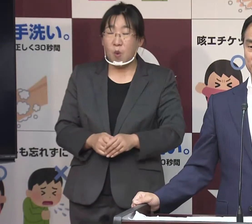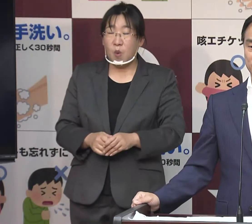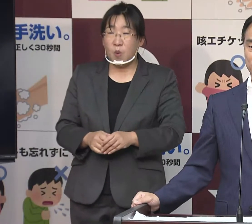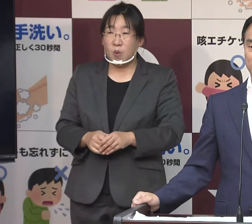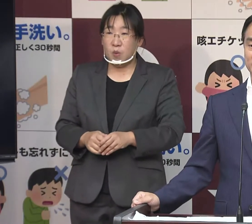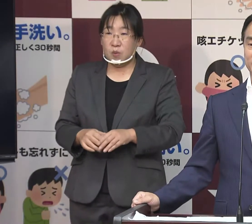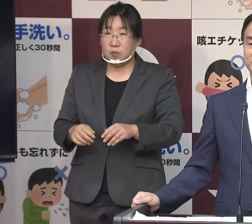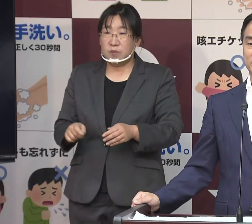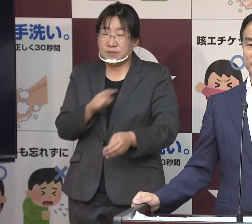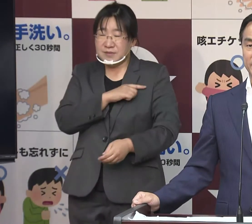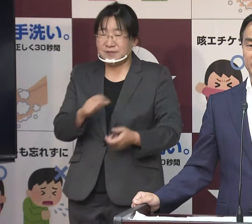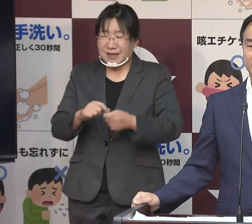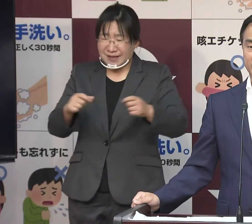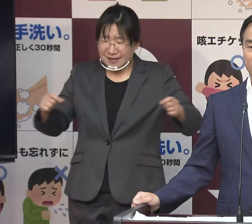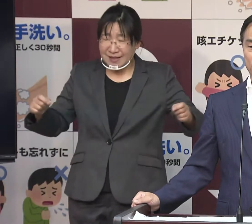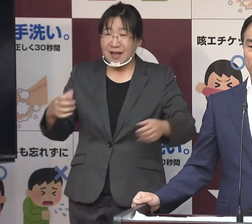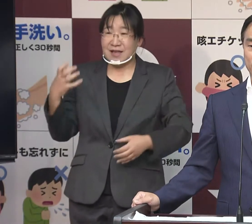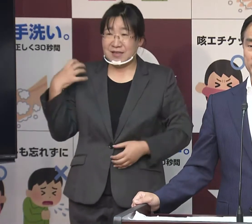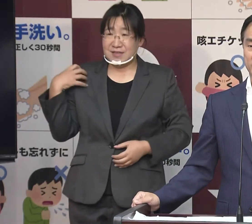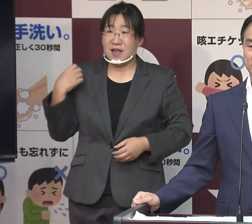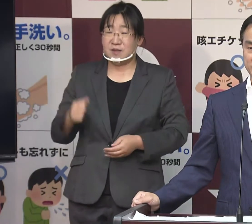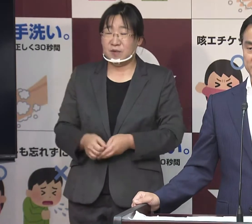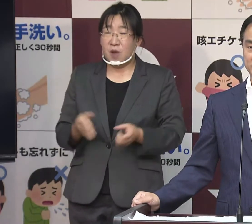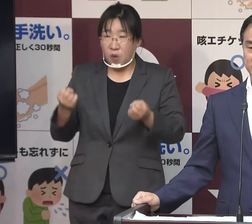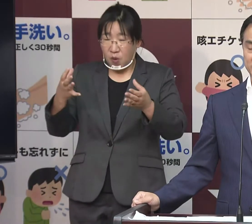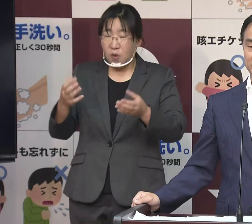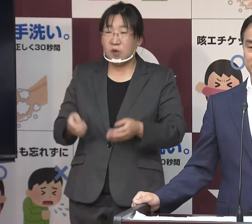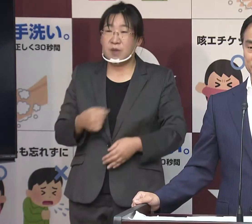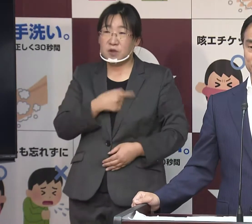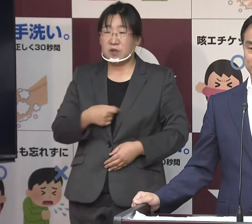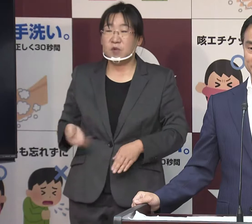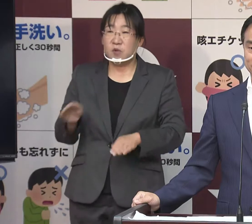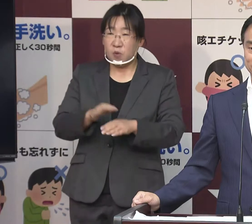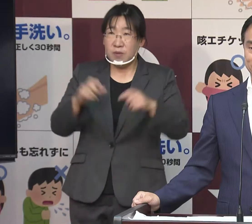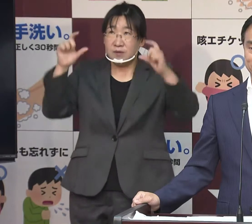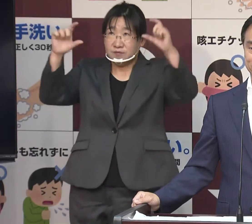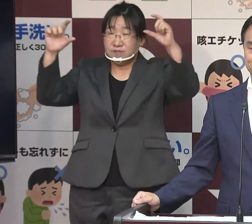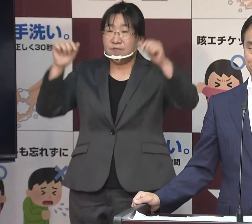最初の記録に達成されましたので、お祝い込めて帰らせていただきます